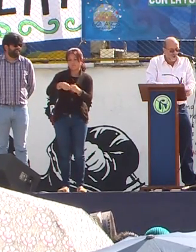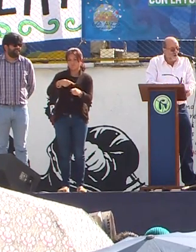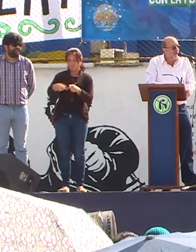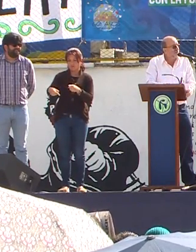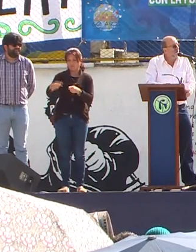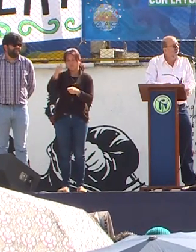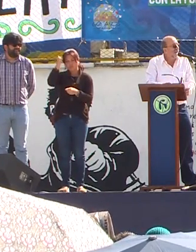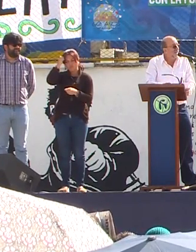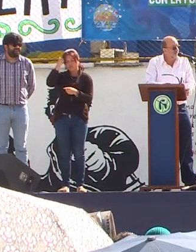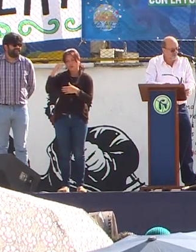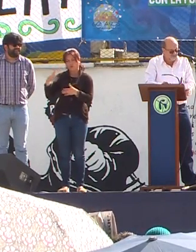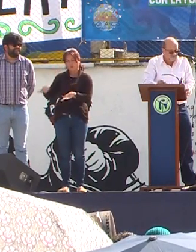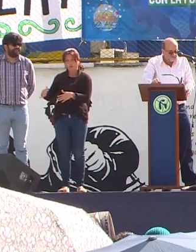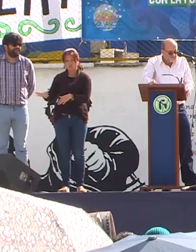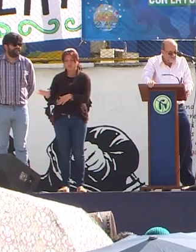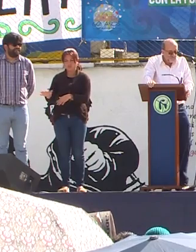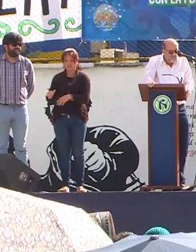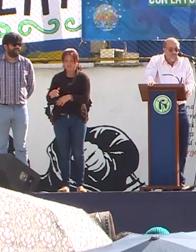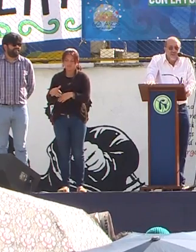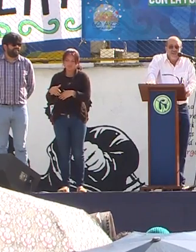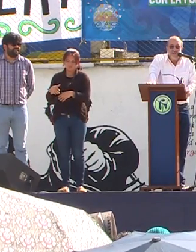profesores ocasionales.